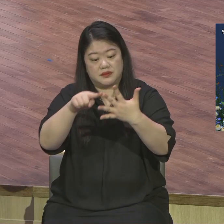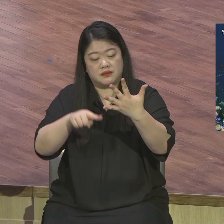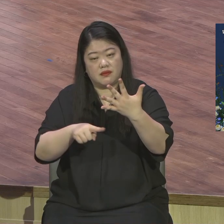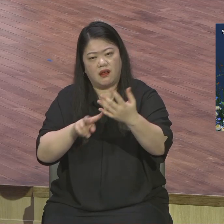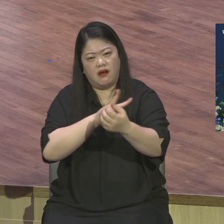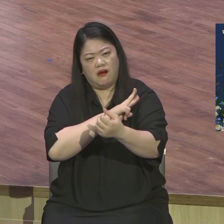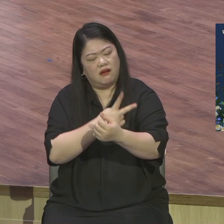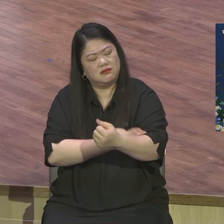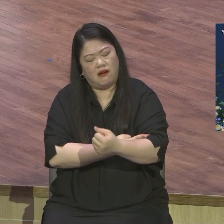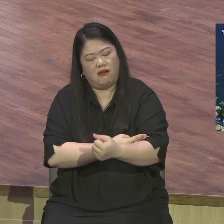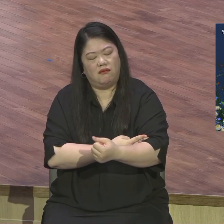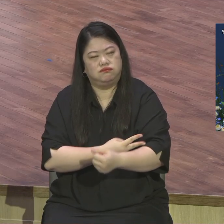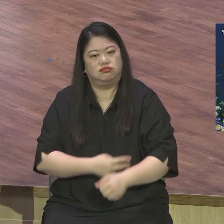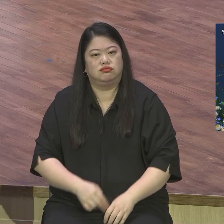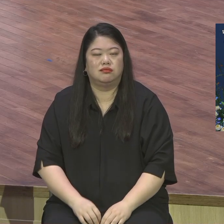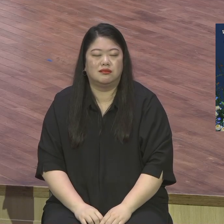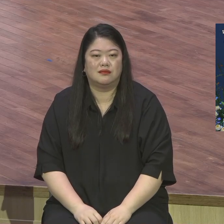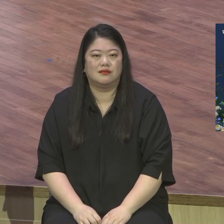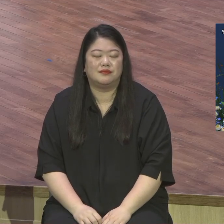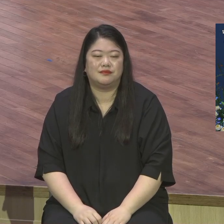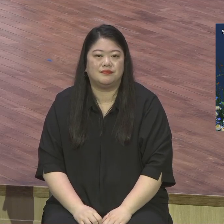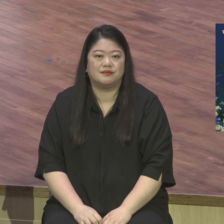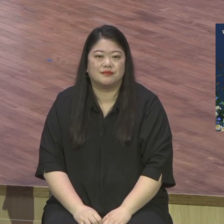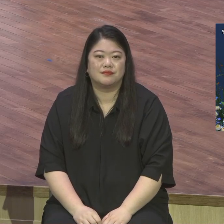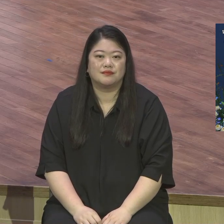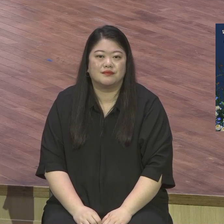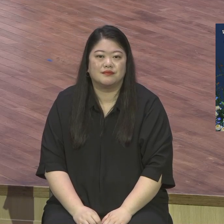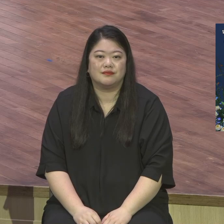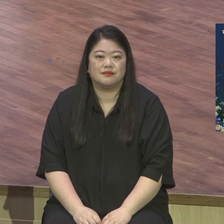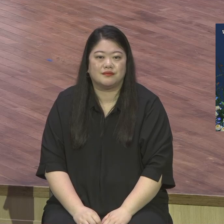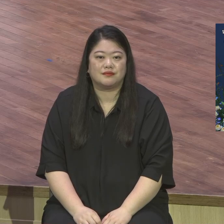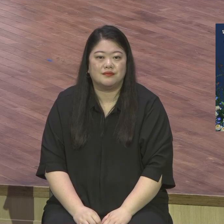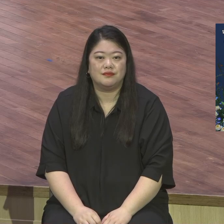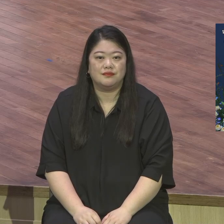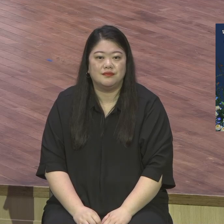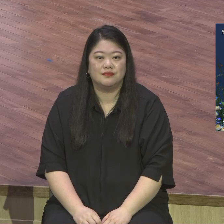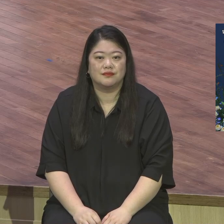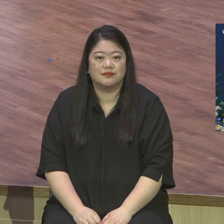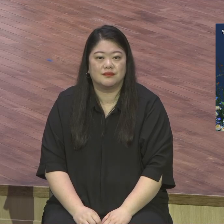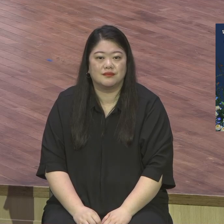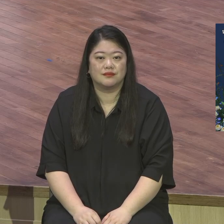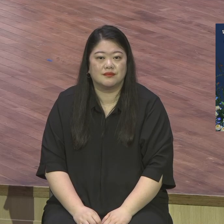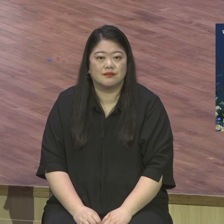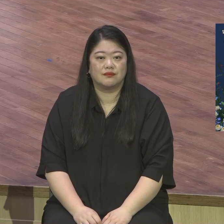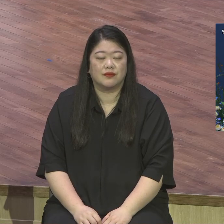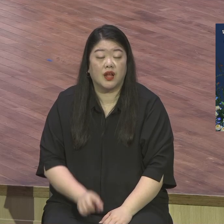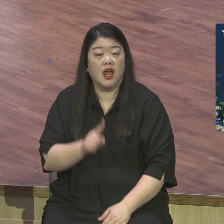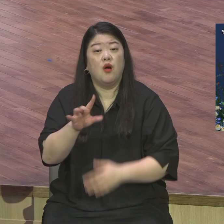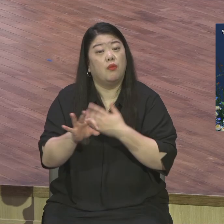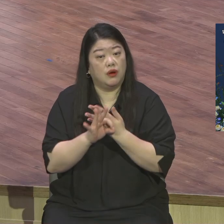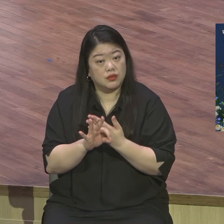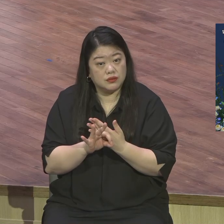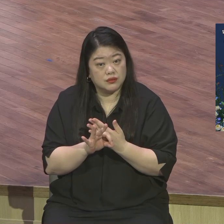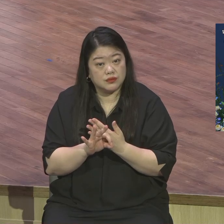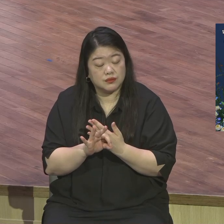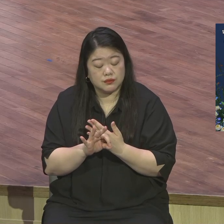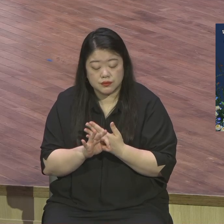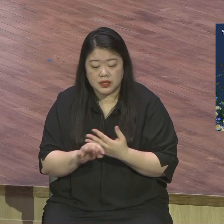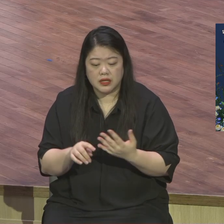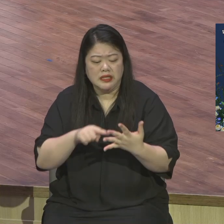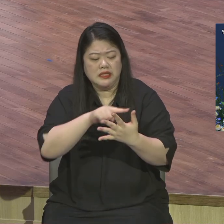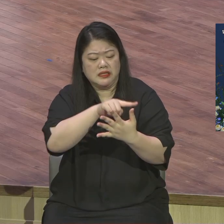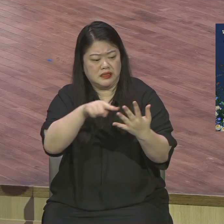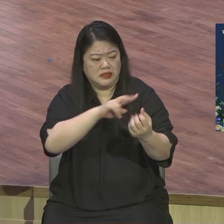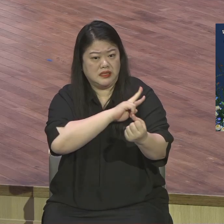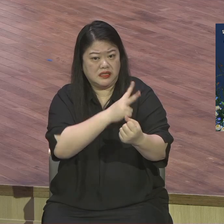위단단체들입니다. 그렇다면 자 이러한 미혹의 시간별 속에서 우리가 어떤 영적 자세를